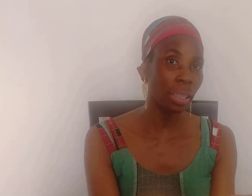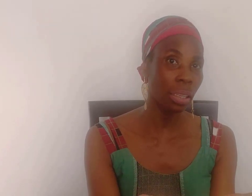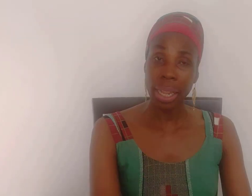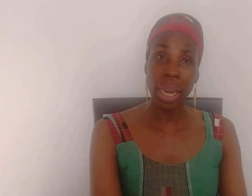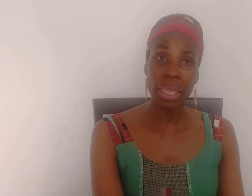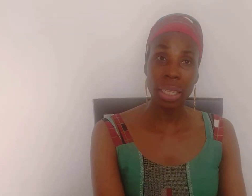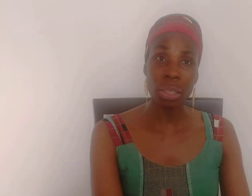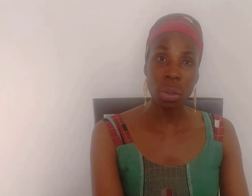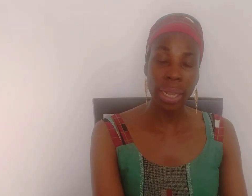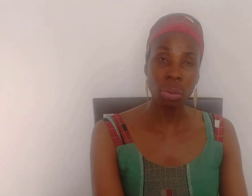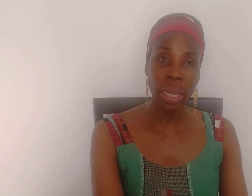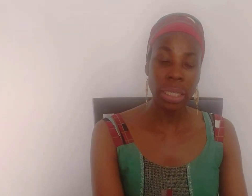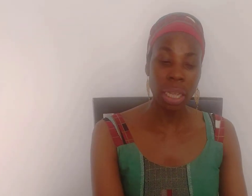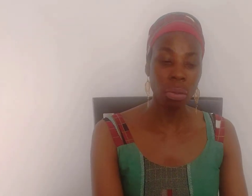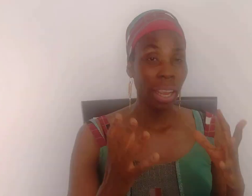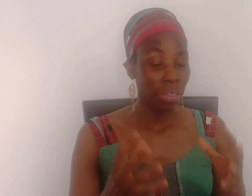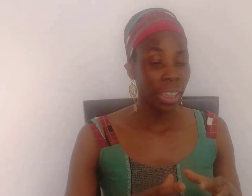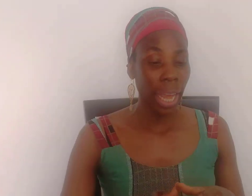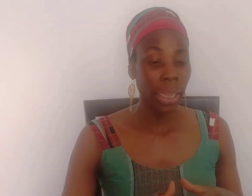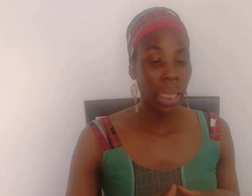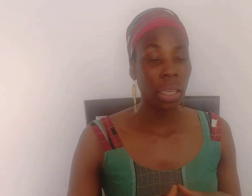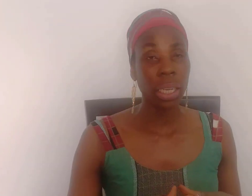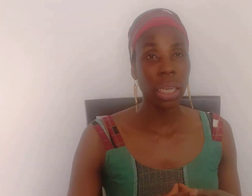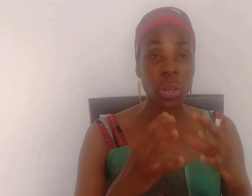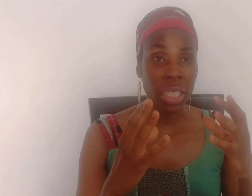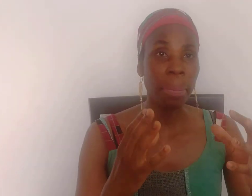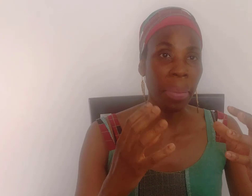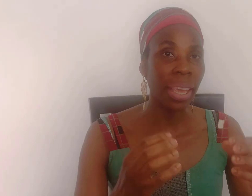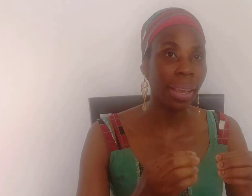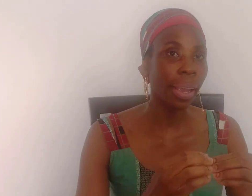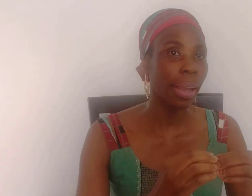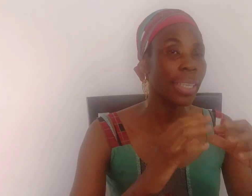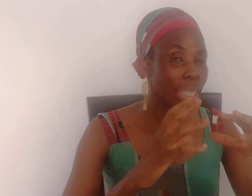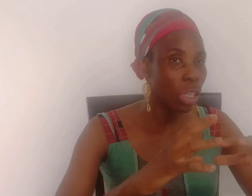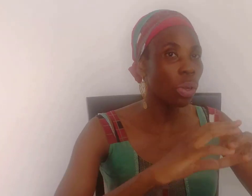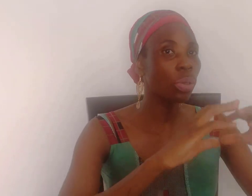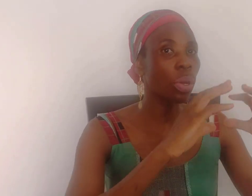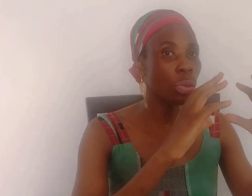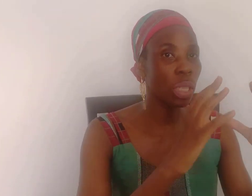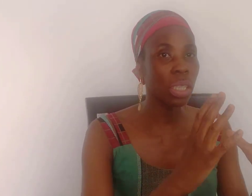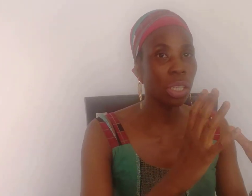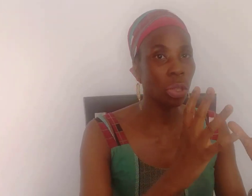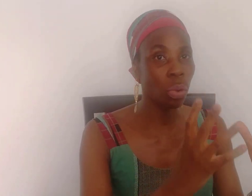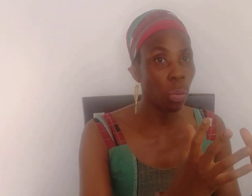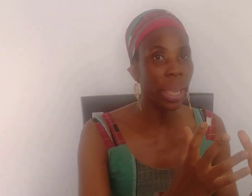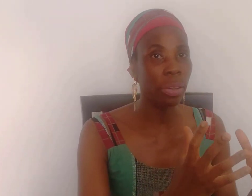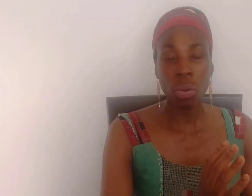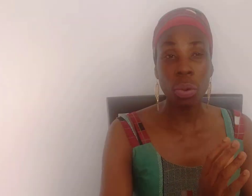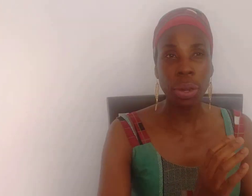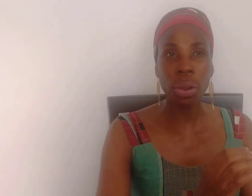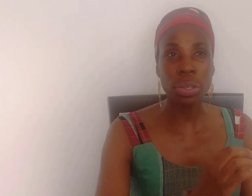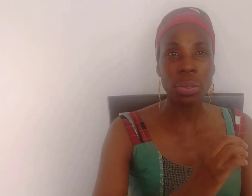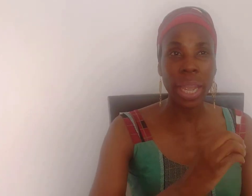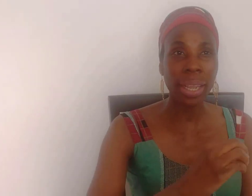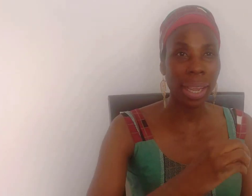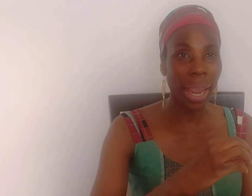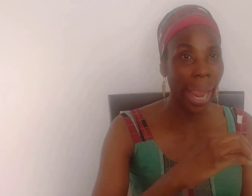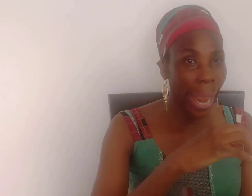de terem acesso à educação. É verdade que Moçambique assinou todos esses documentos. O curioso é que